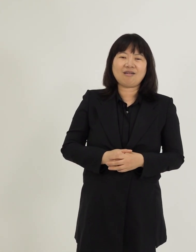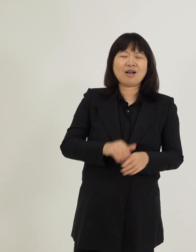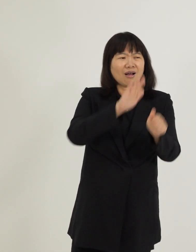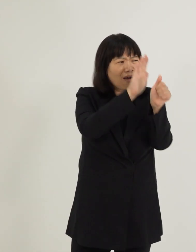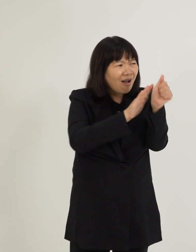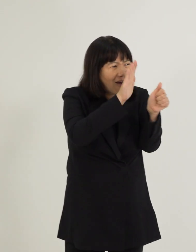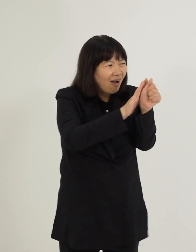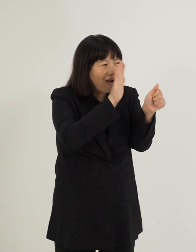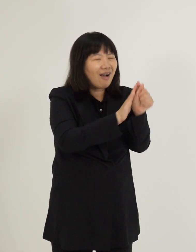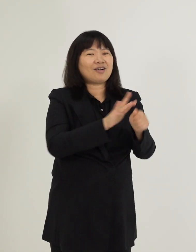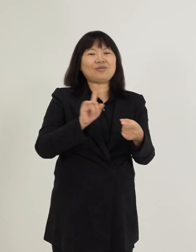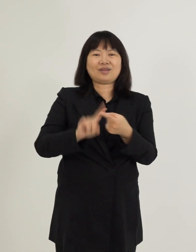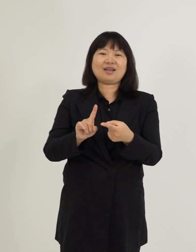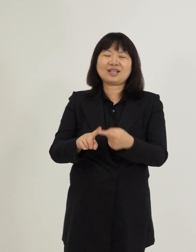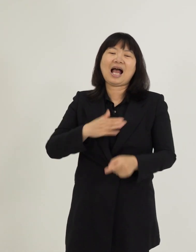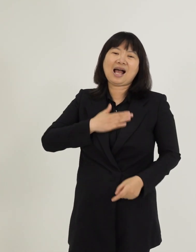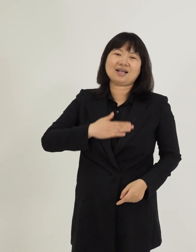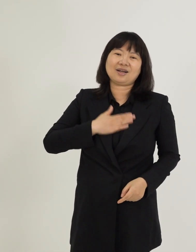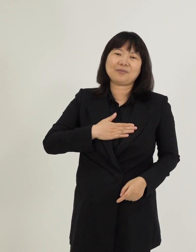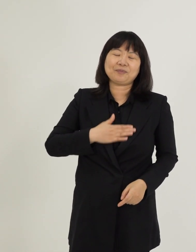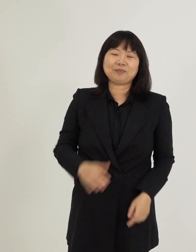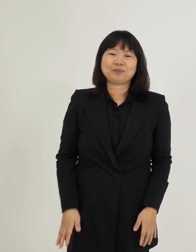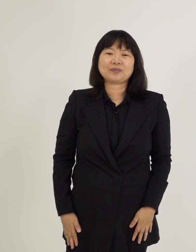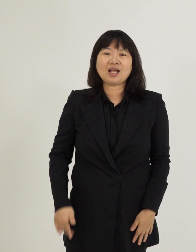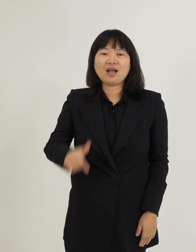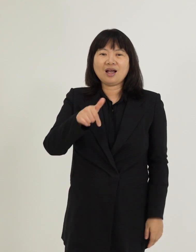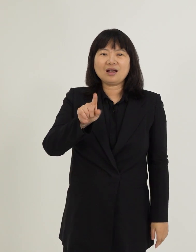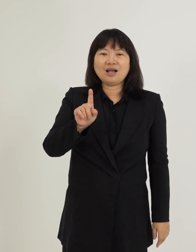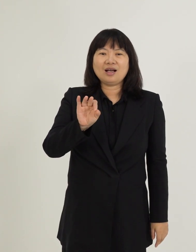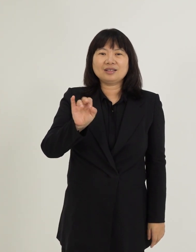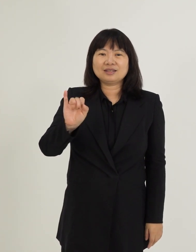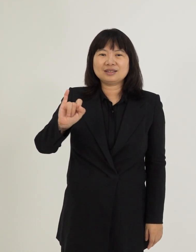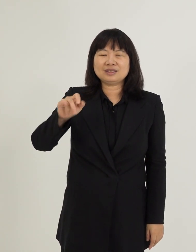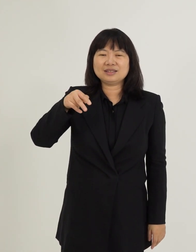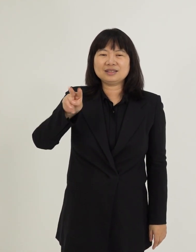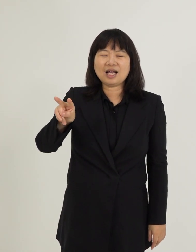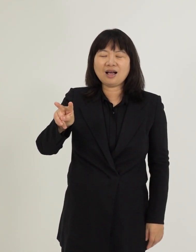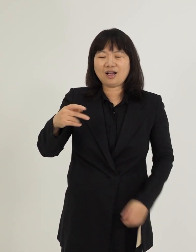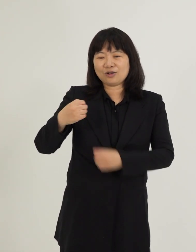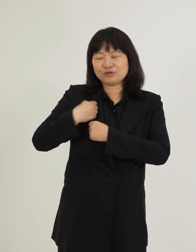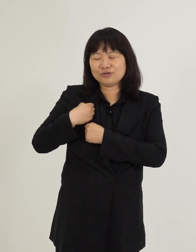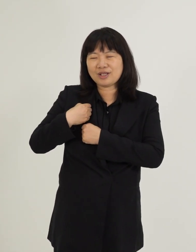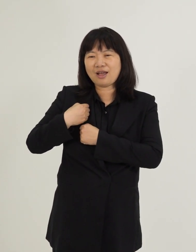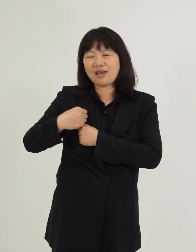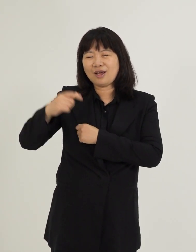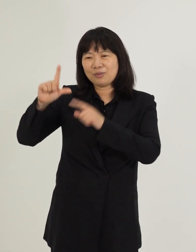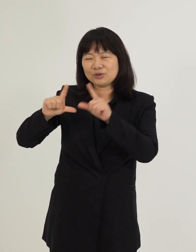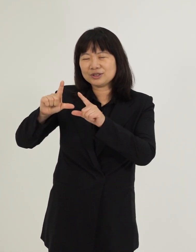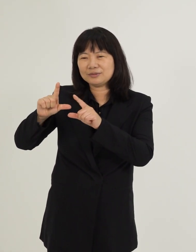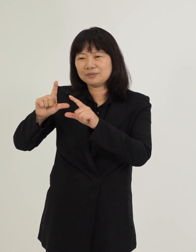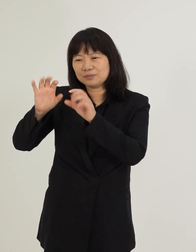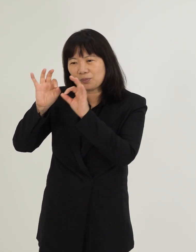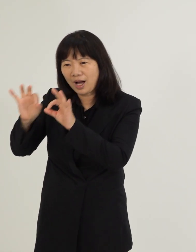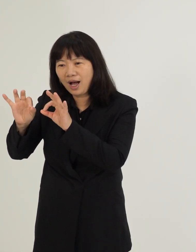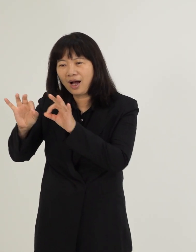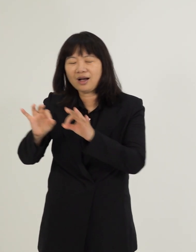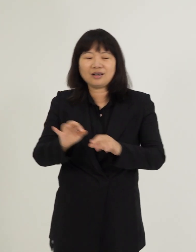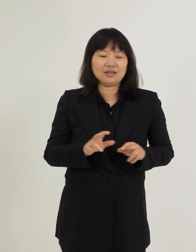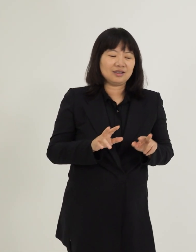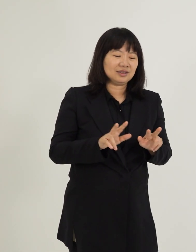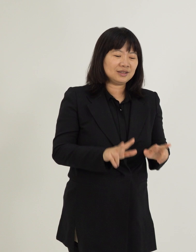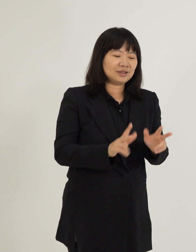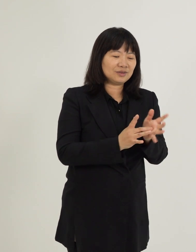어마어마한 빌라도의, 아니 가이사의 군대의 모습에 비하면 오늘 여기 지금 예수님의